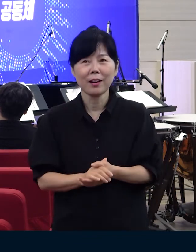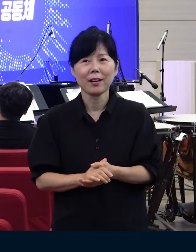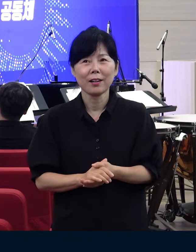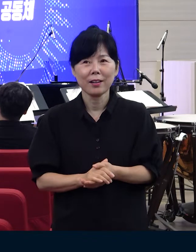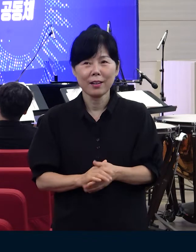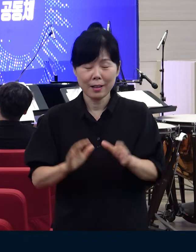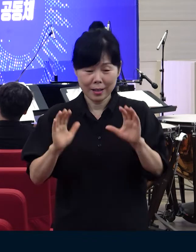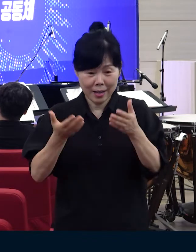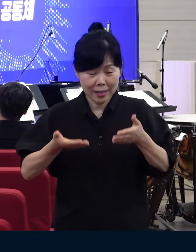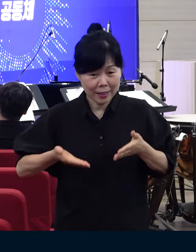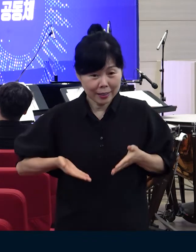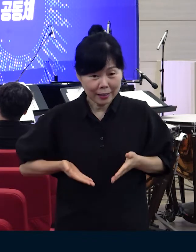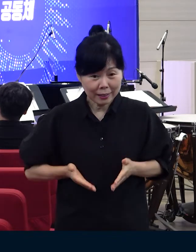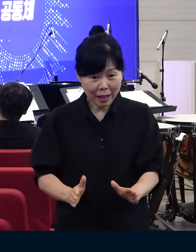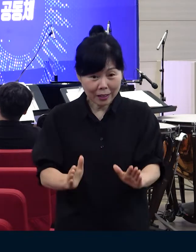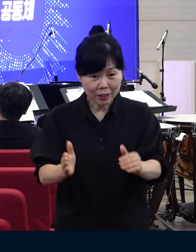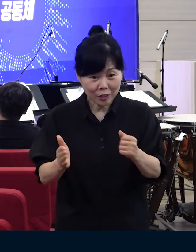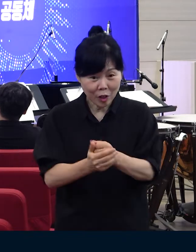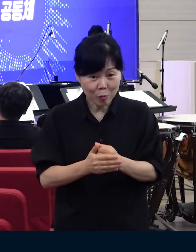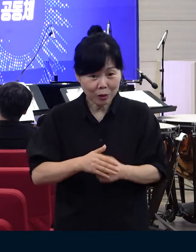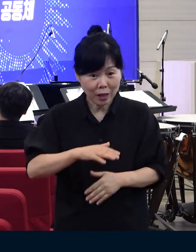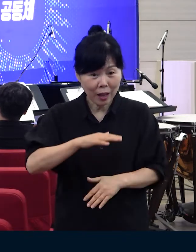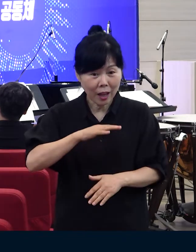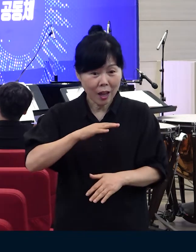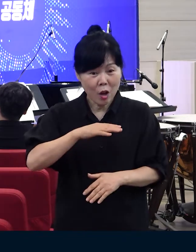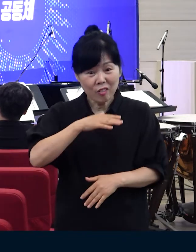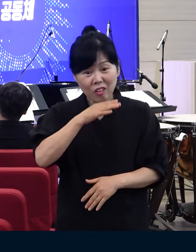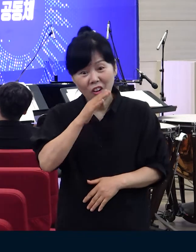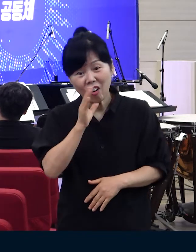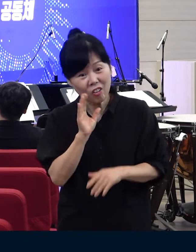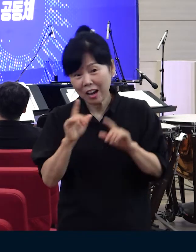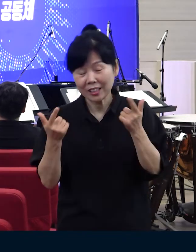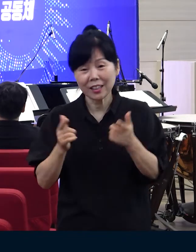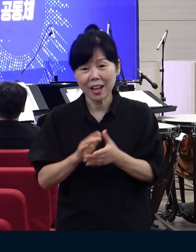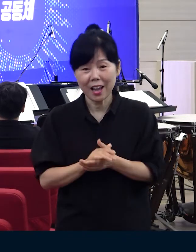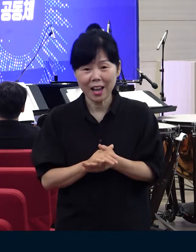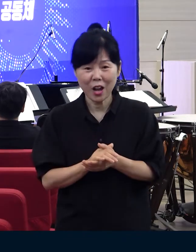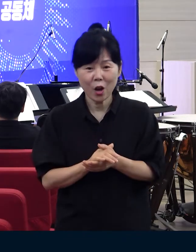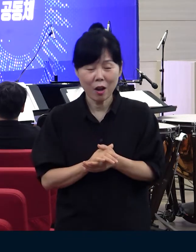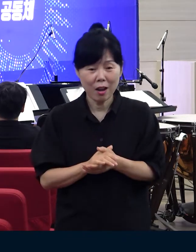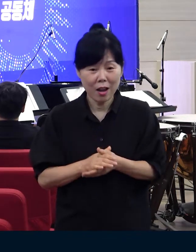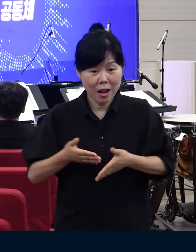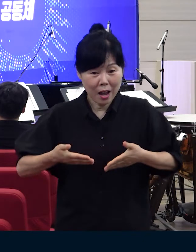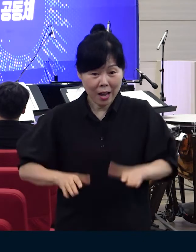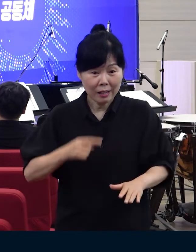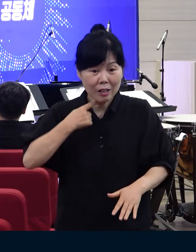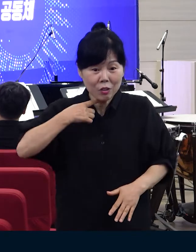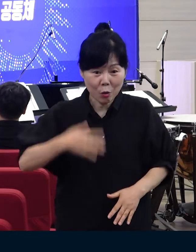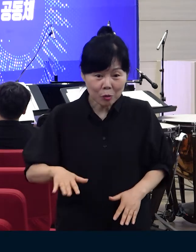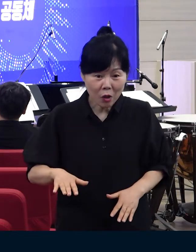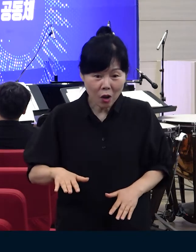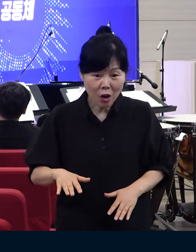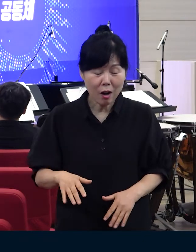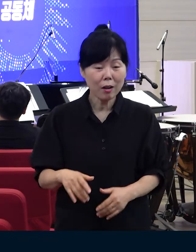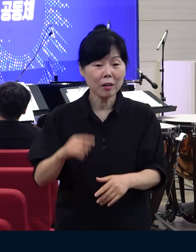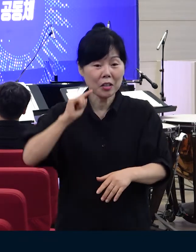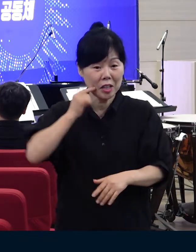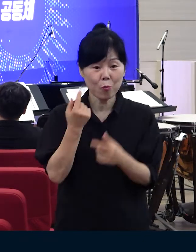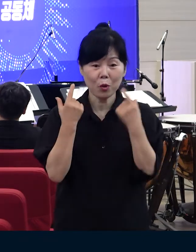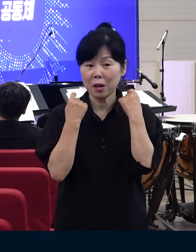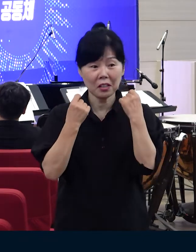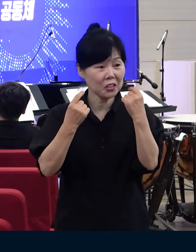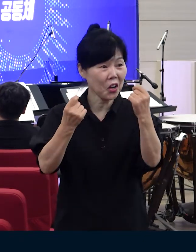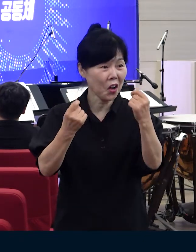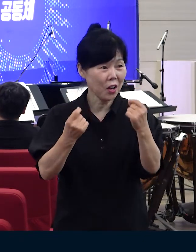아이를 낳으면 여자들이 늙는 게 아니에요. 아이를 안 낳으면 젊음을 유지할 수 있는 거 절대로 아닙니다. 이거 잘못 가면요,